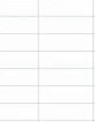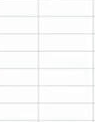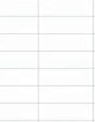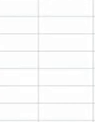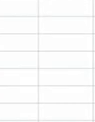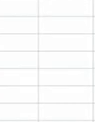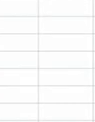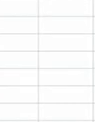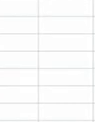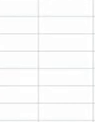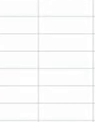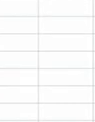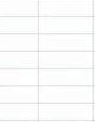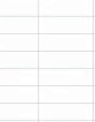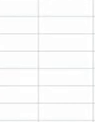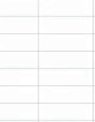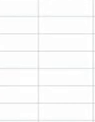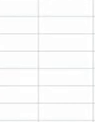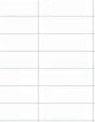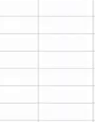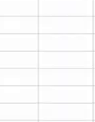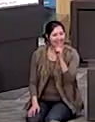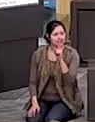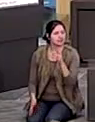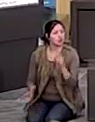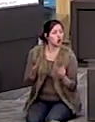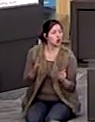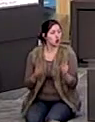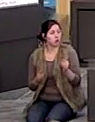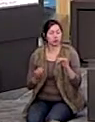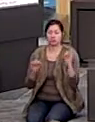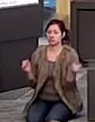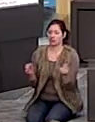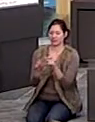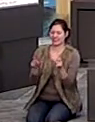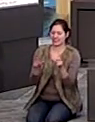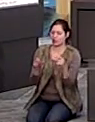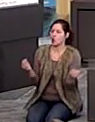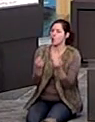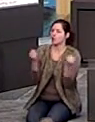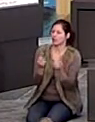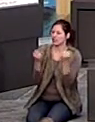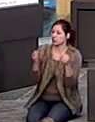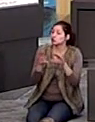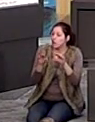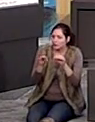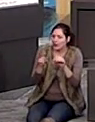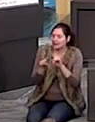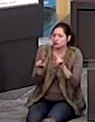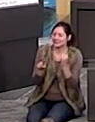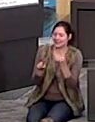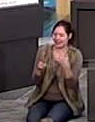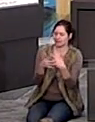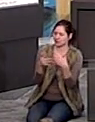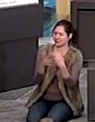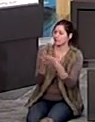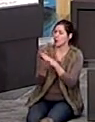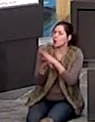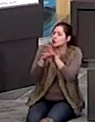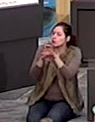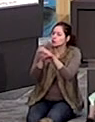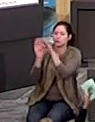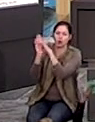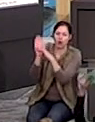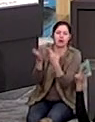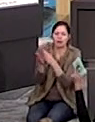Gaan we naar de volgende vraag. Wie denkt dat een robot dingen kan oefenen? Een robot of software, hè? Dus het is niet alleen dat machientje, het mag ook een computerprogramma